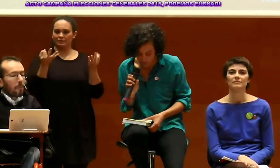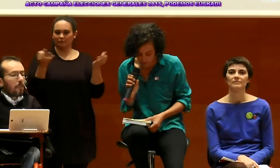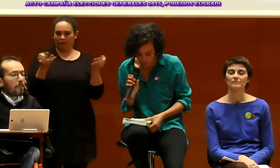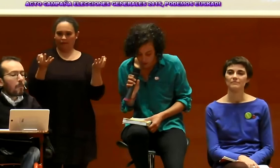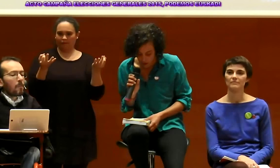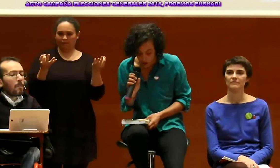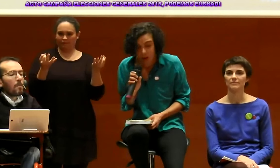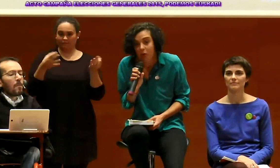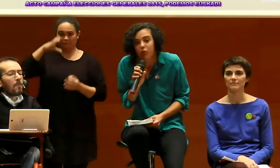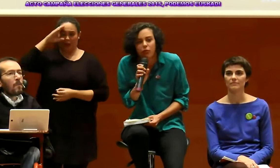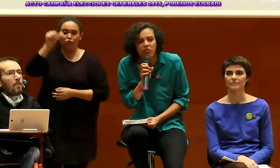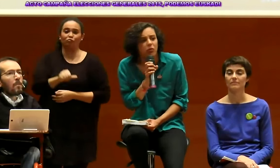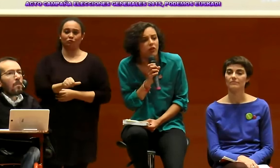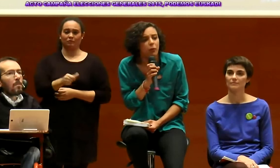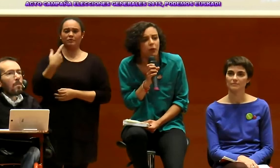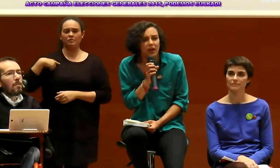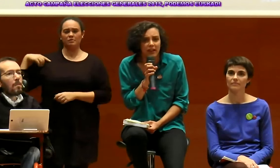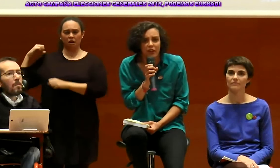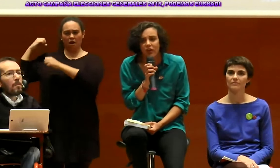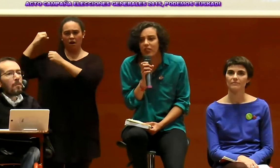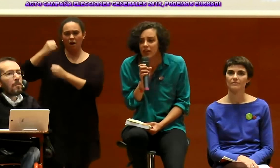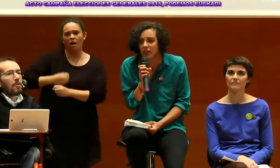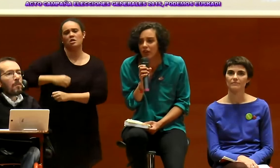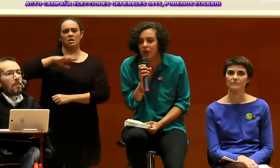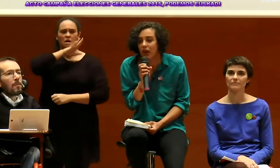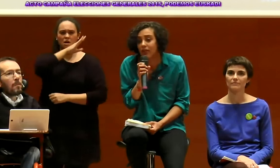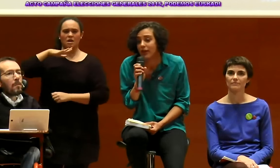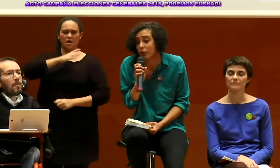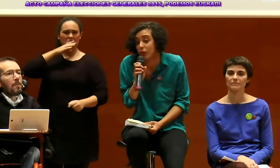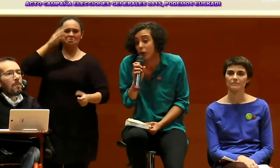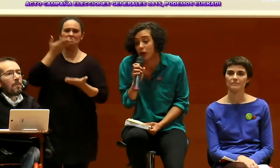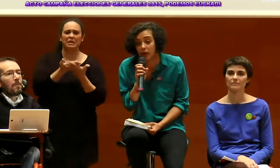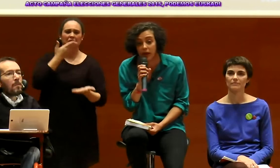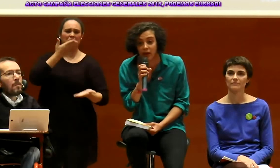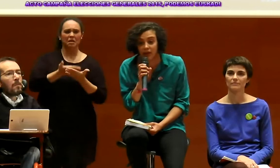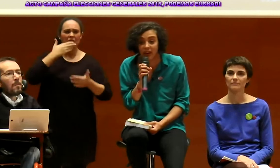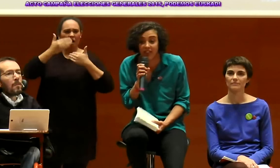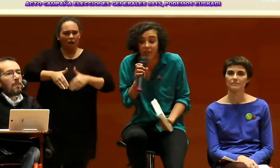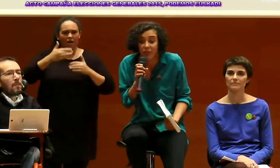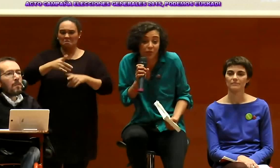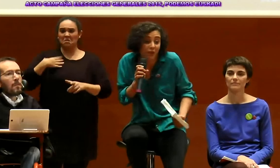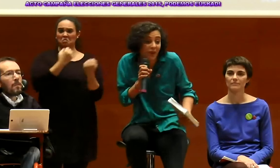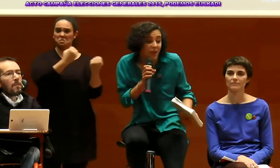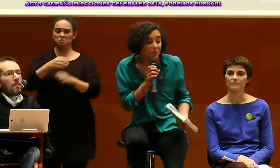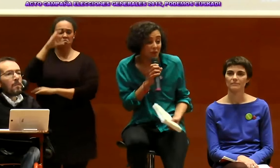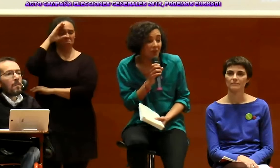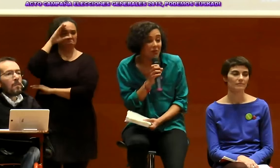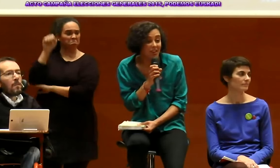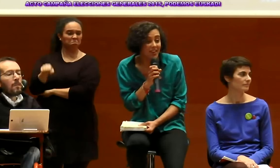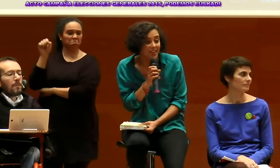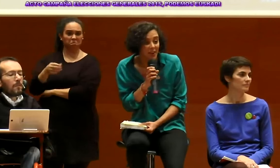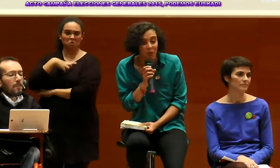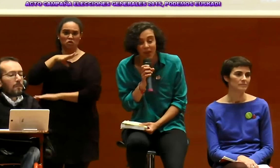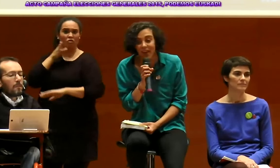corriente. Lo que llevamos muchísimo tiempo gritando y exigiendo en las calles, pero que nunca había llegado a las instituciones porque no estábamos